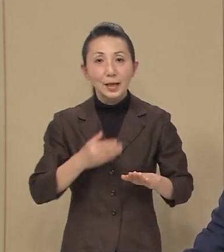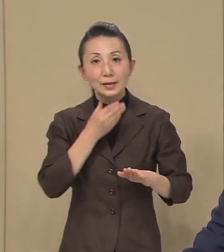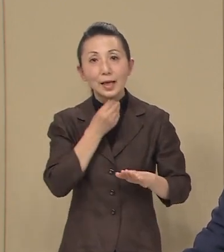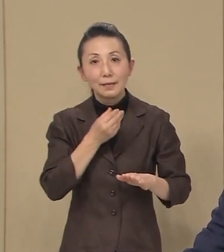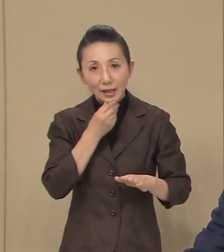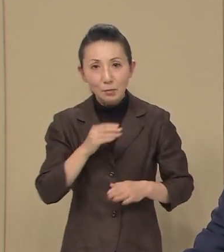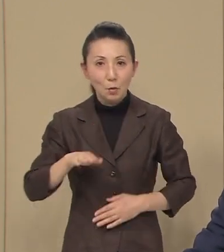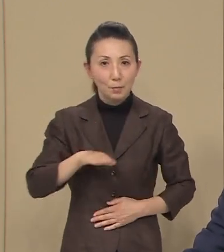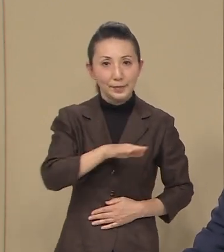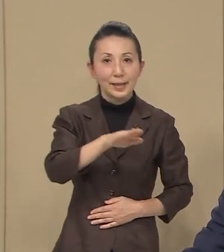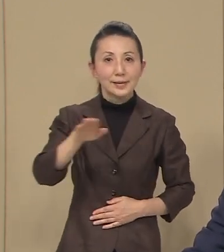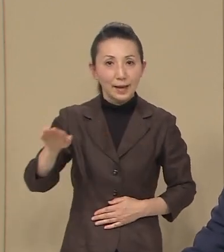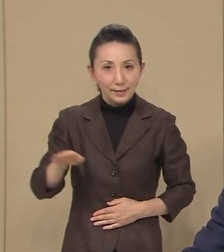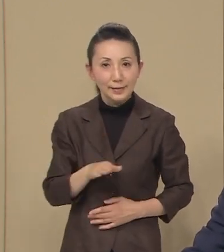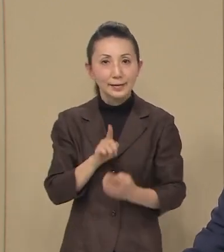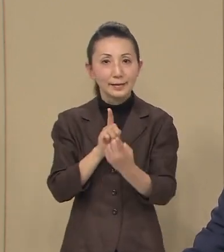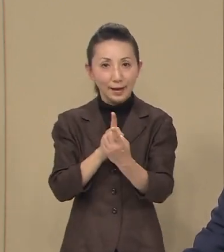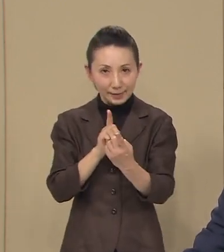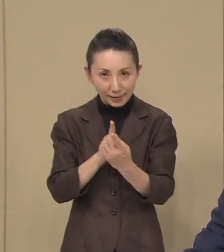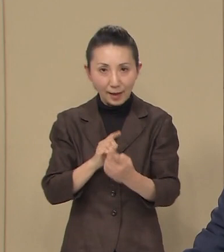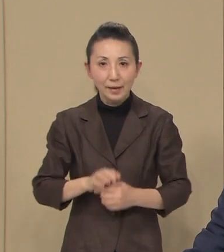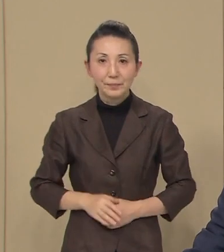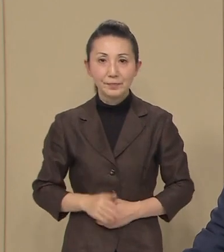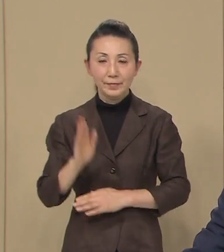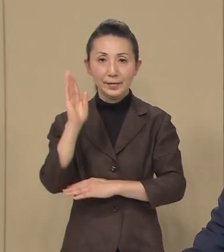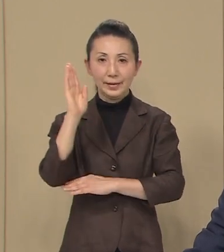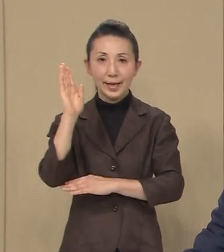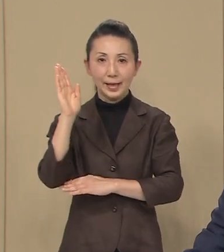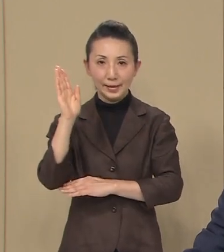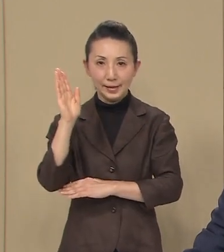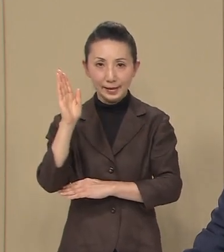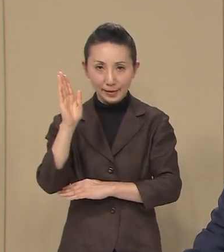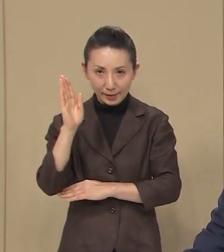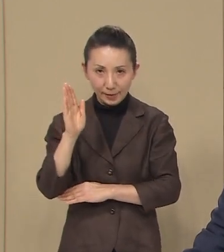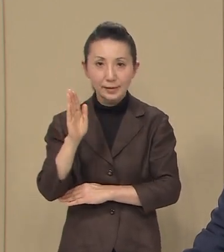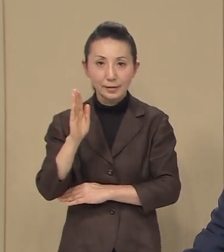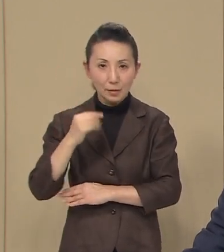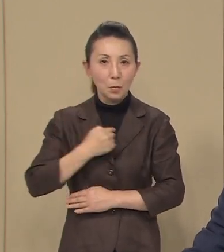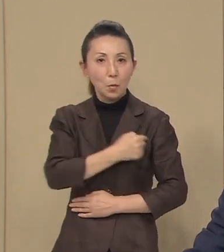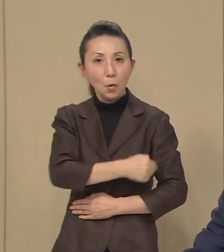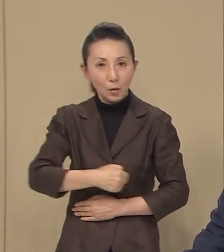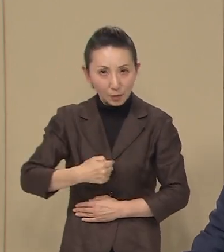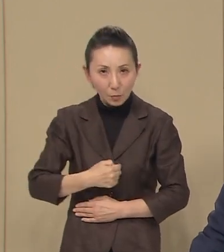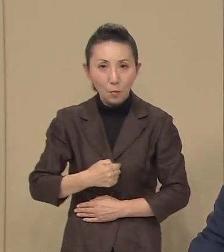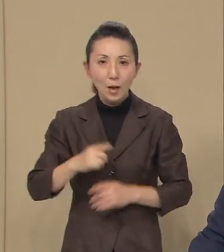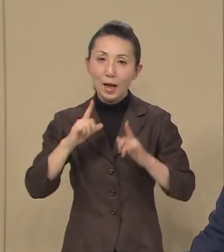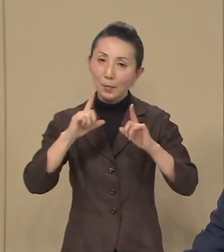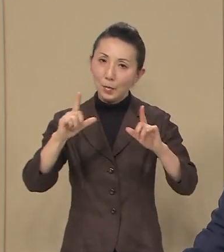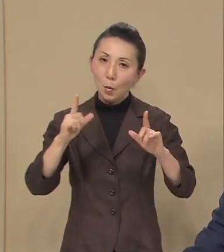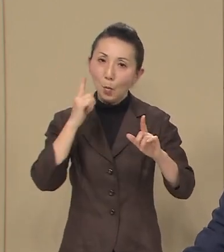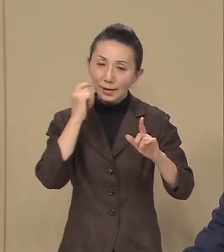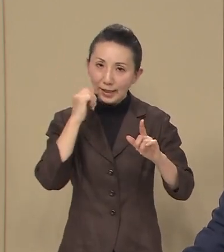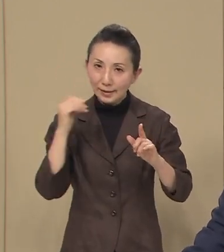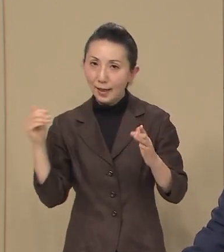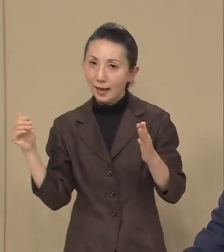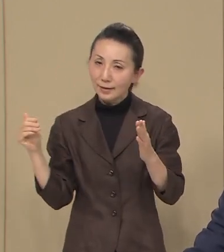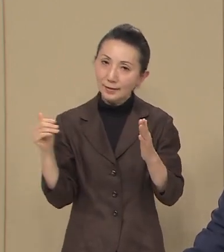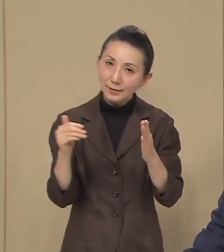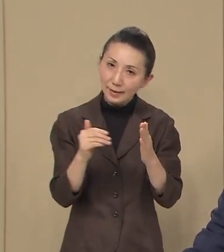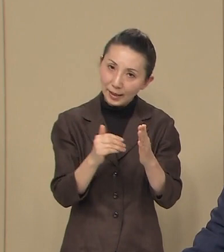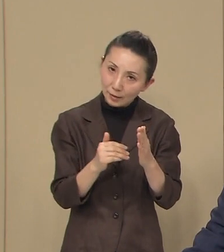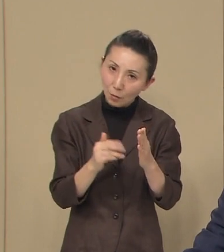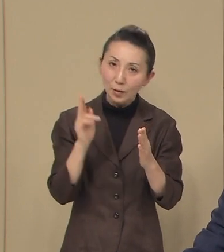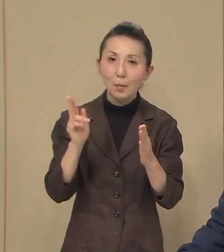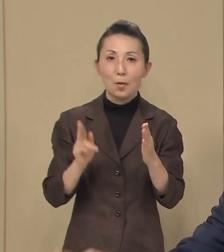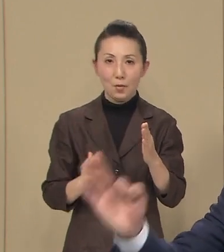さんに私の政治に対する思い政策を発表できるのはもう最後かもしれませんです